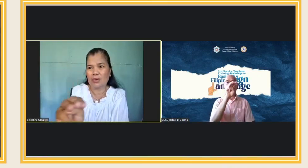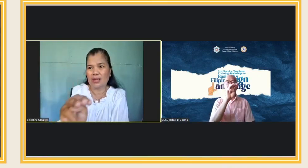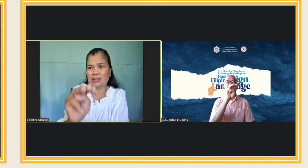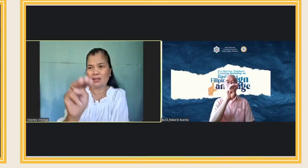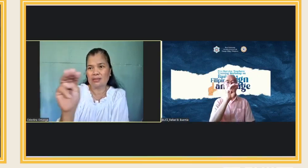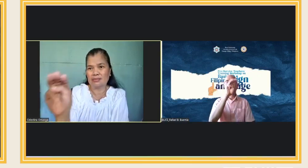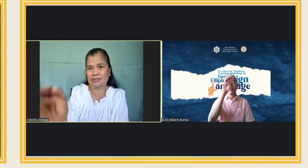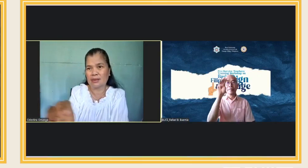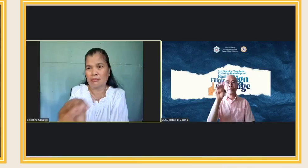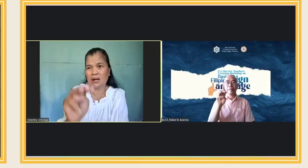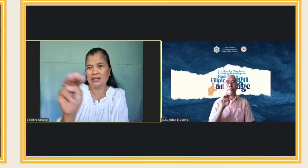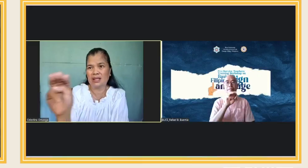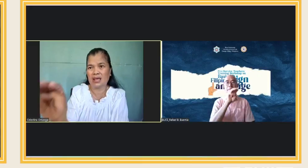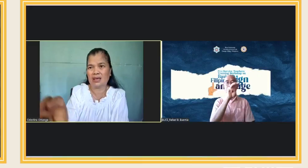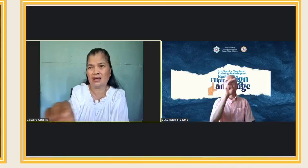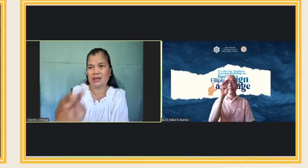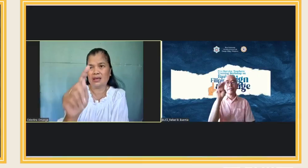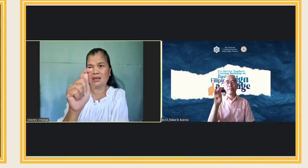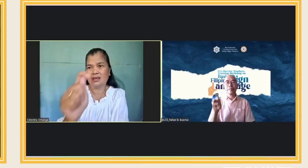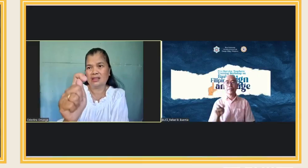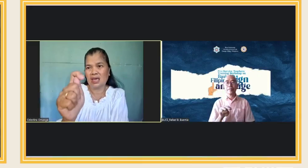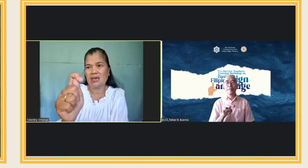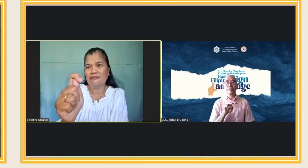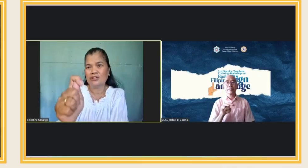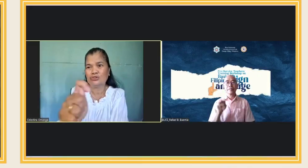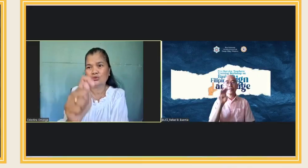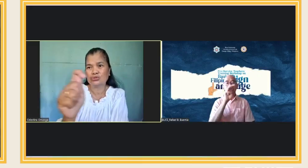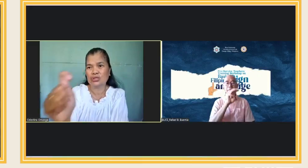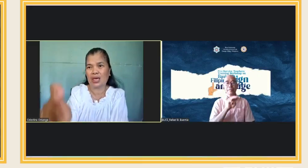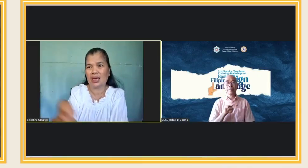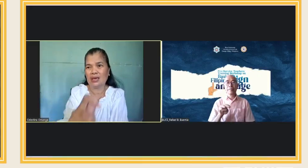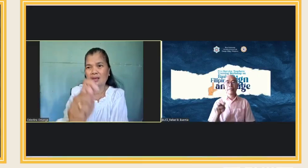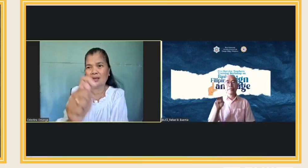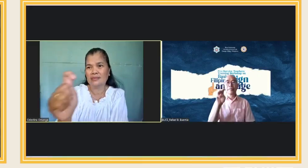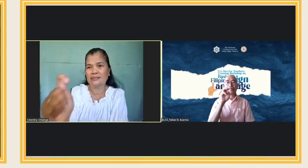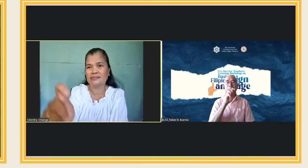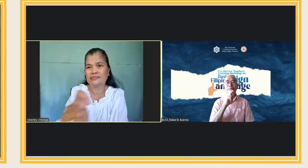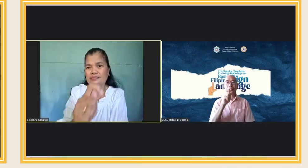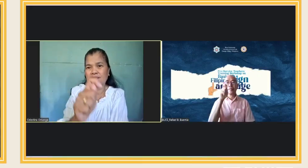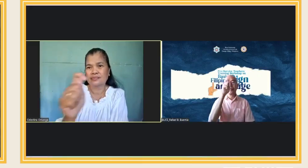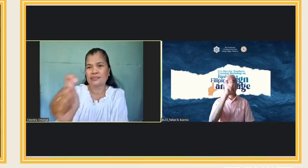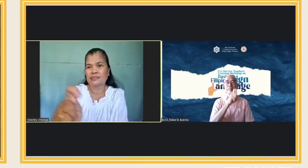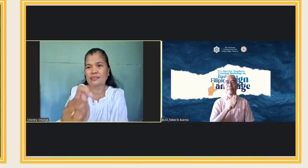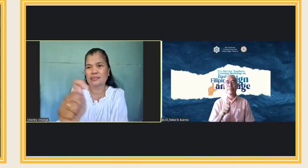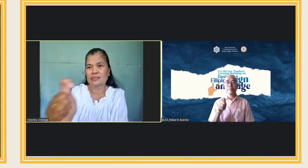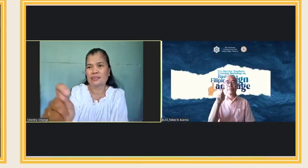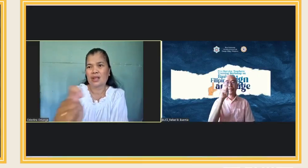counterclockwise movement. Monday. T for Tuesday.